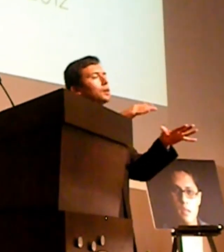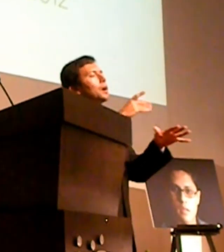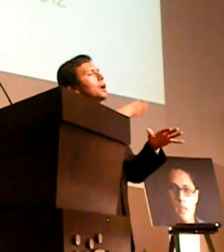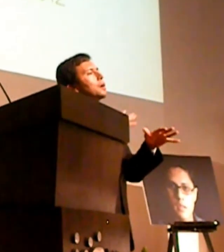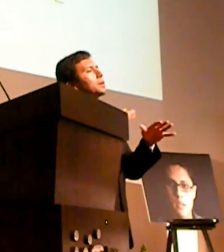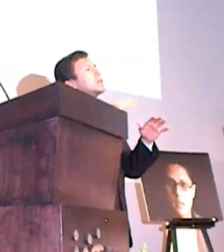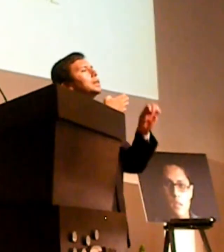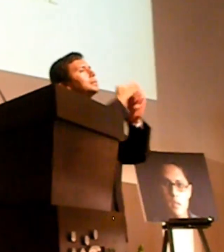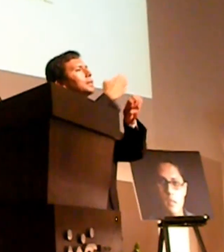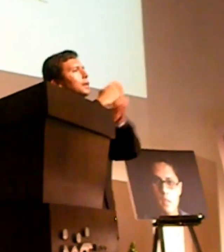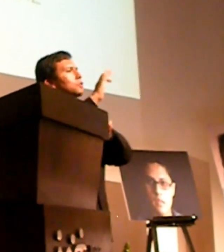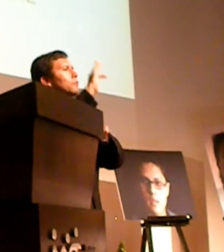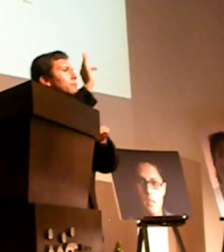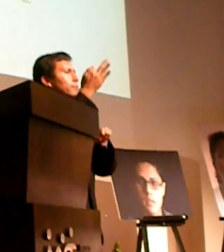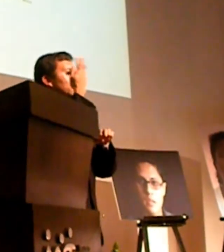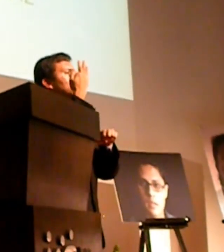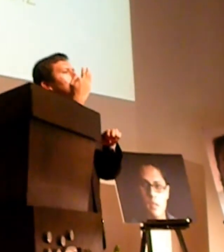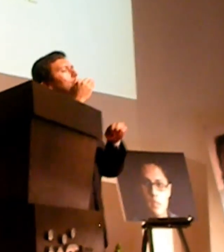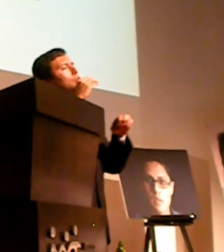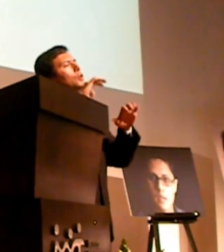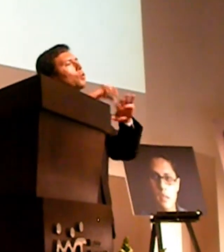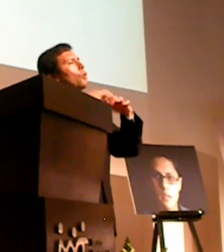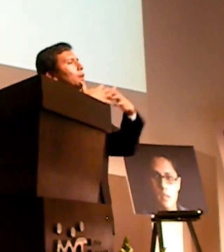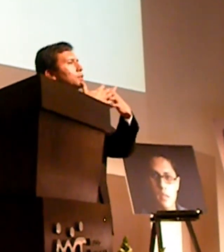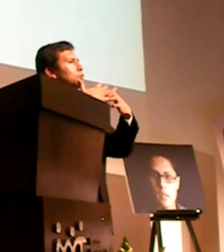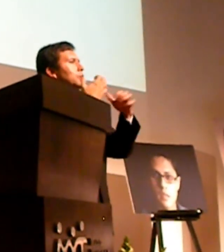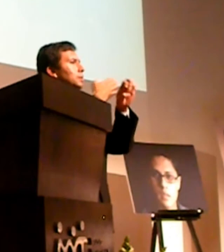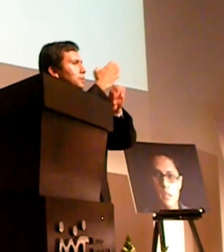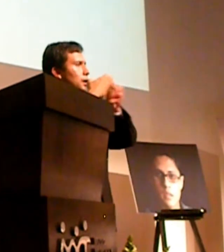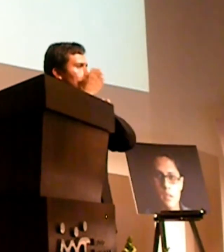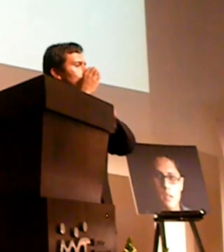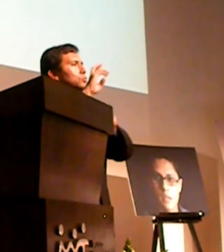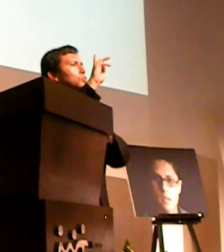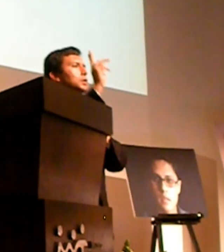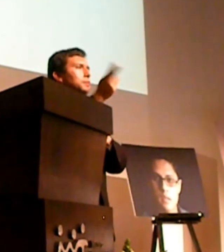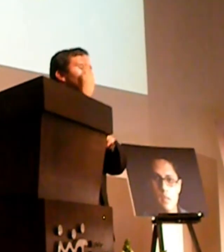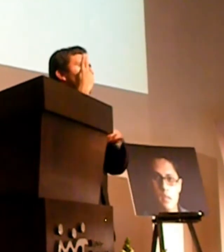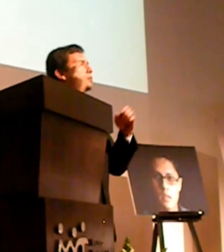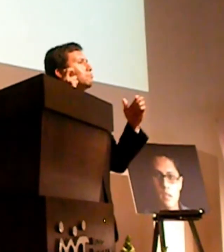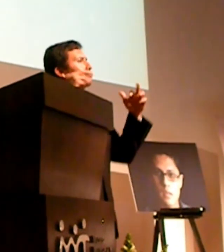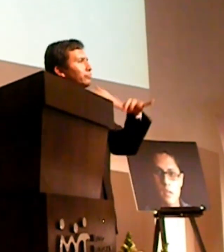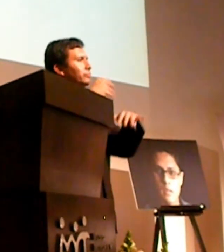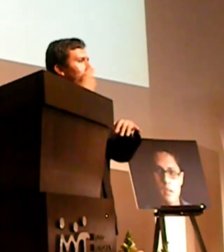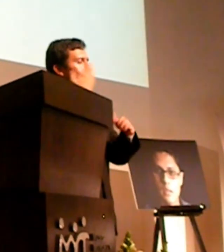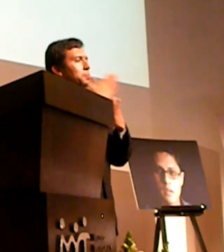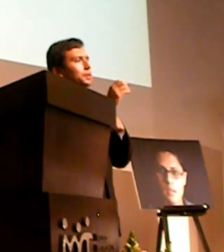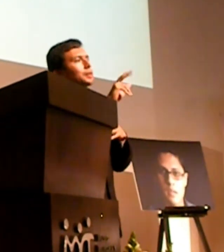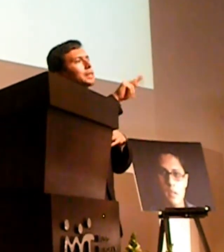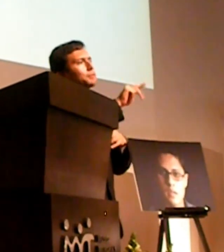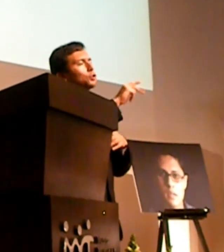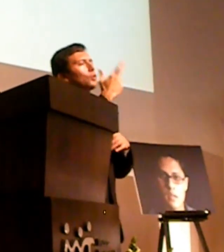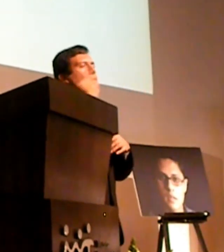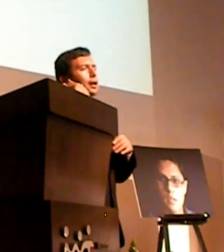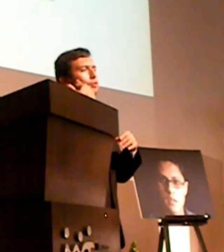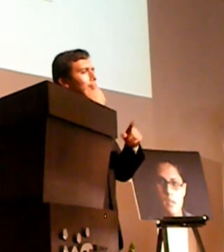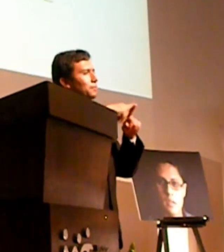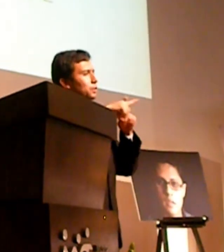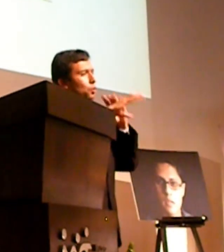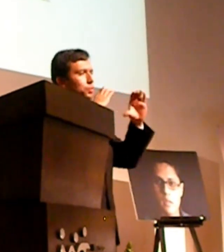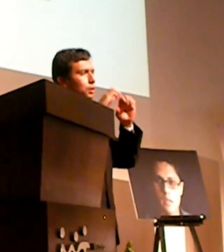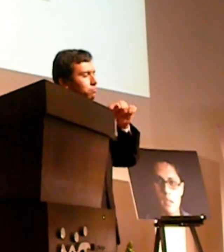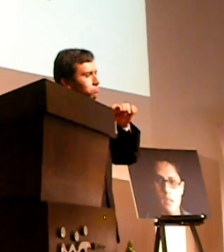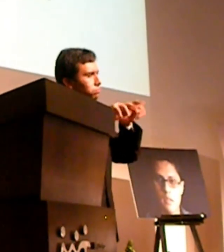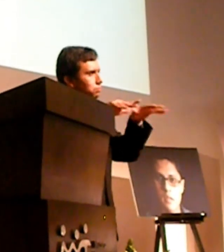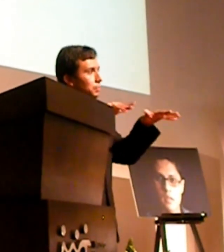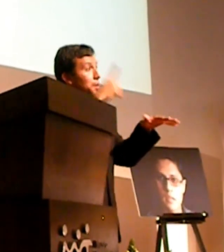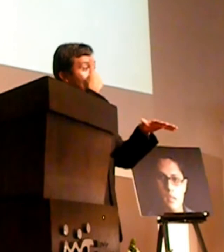congresos locales, gobiernos, universidades, presencia permanente en medios de comunicación, visibilizando situaciones y